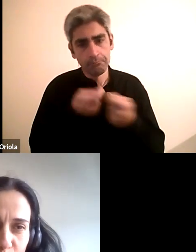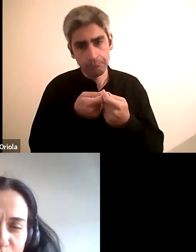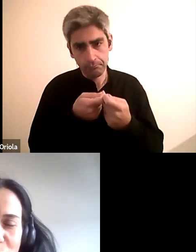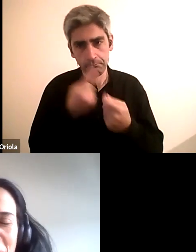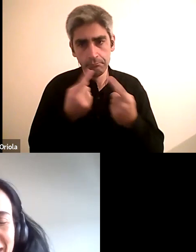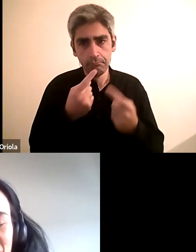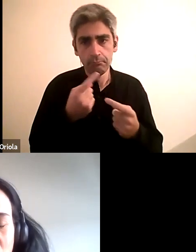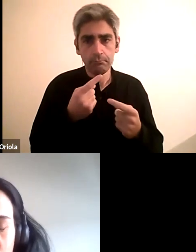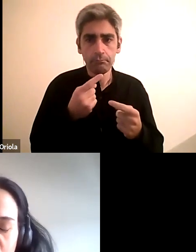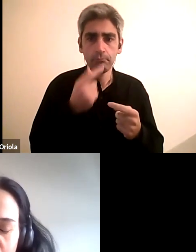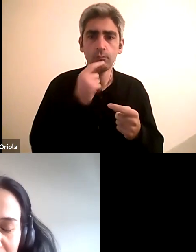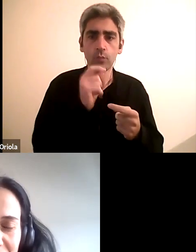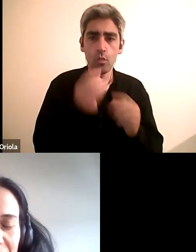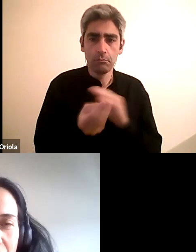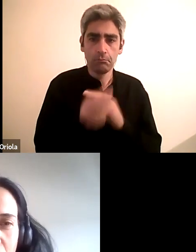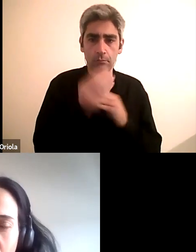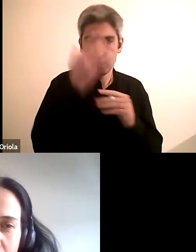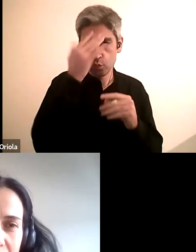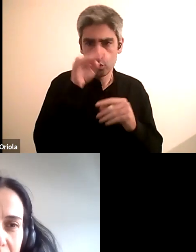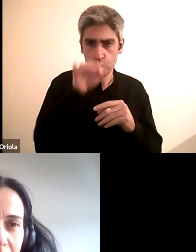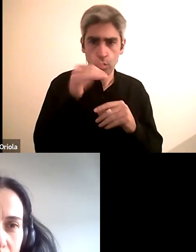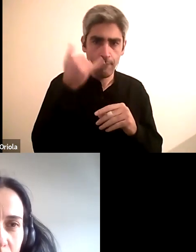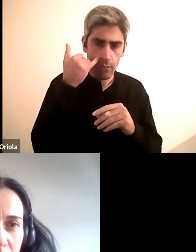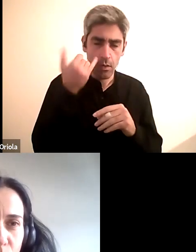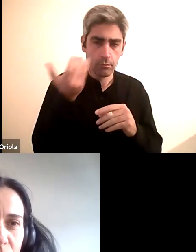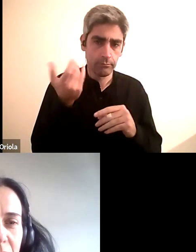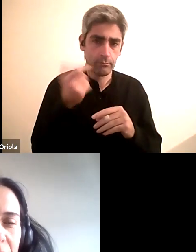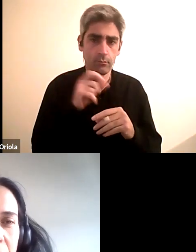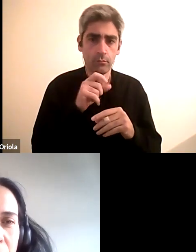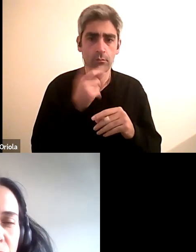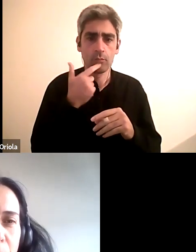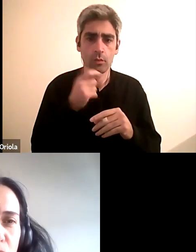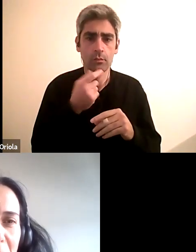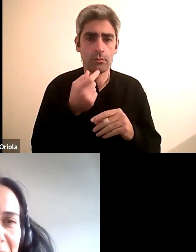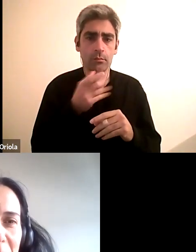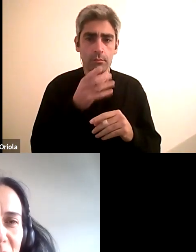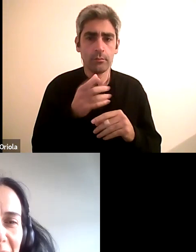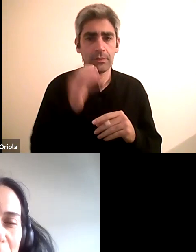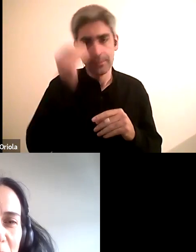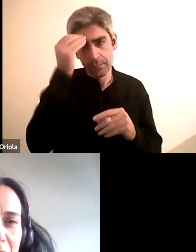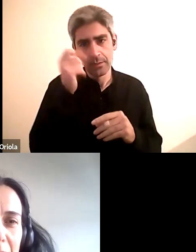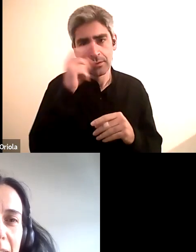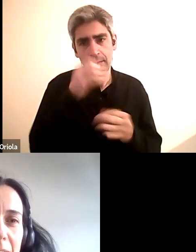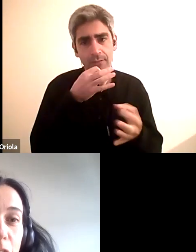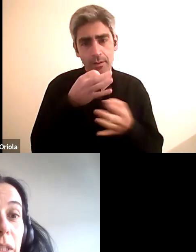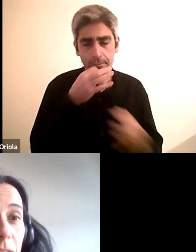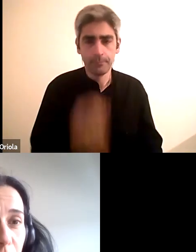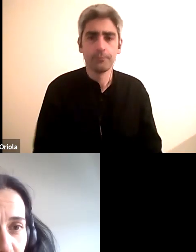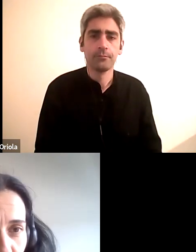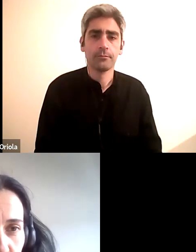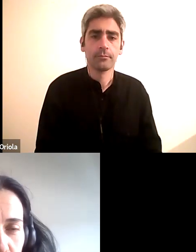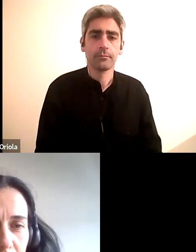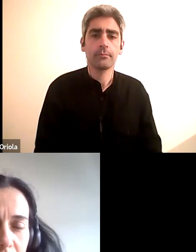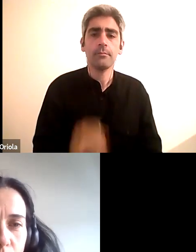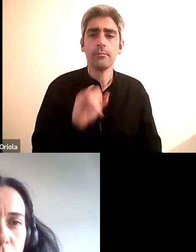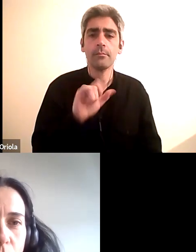aparece o nome ou o número de telefone ou etc. Então devemos saber sempre com quem estamos a falar. Então, Hilda